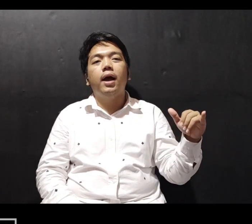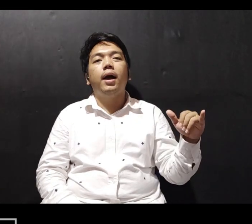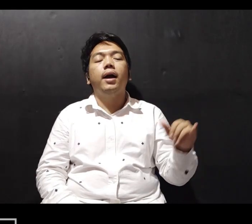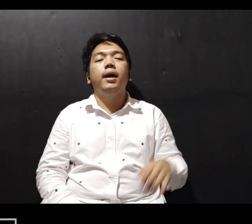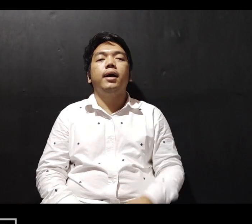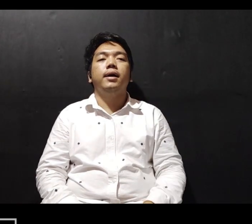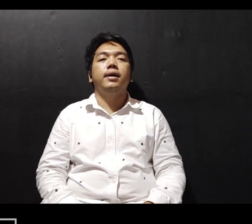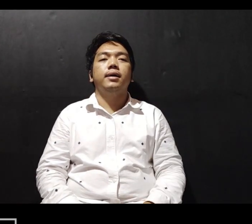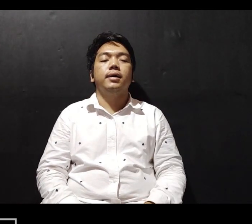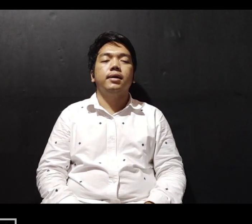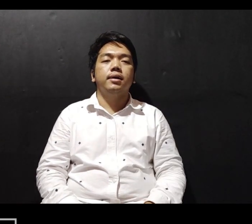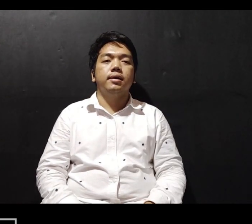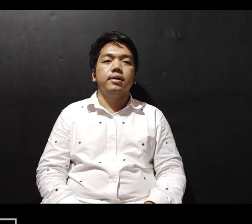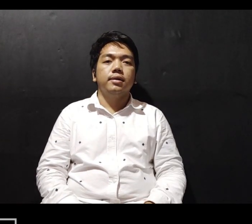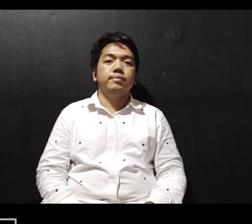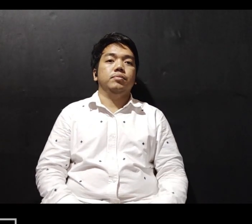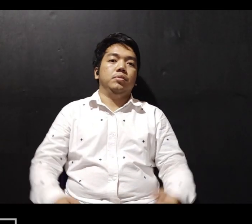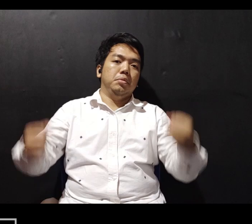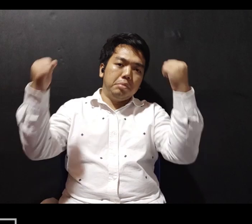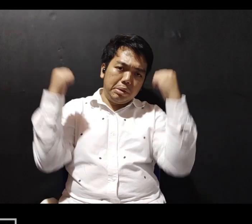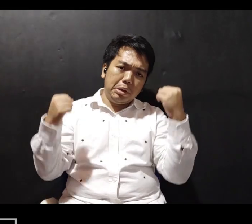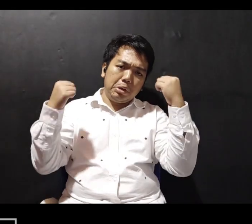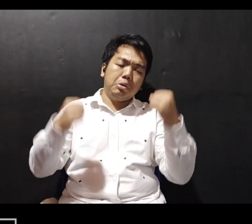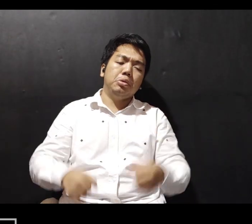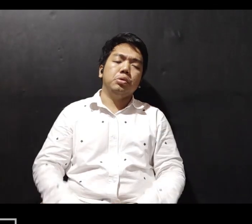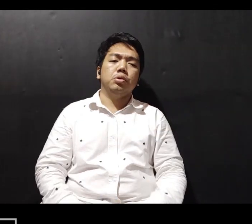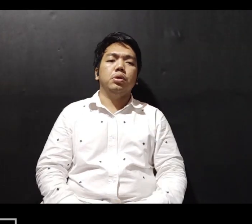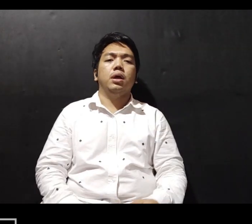Perkenanan Tuhan. Yes Lord.